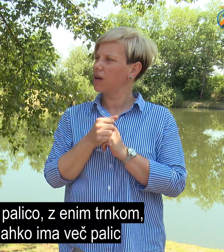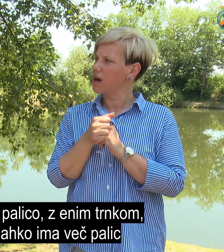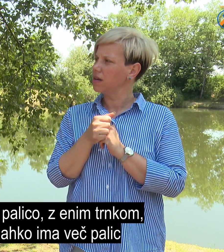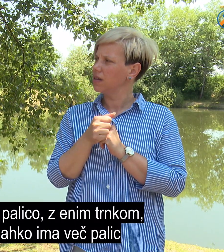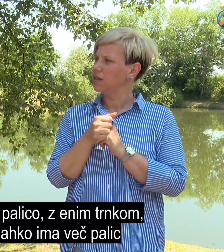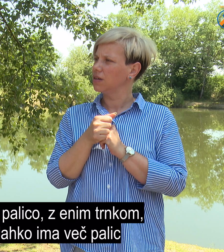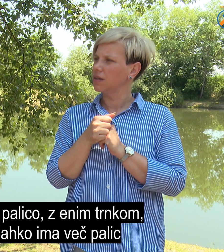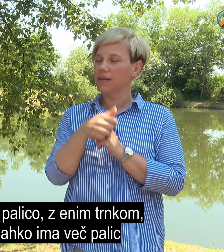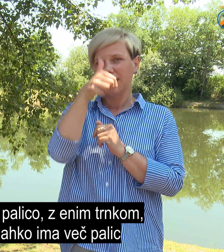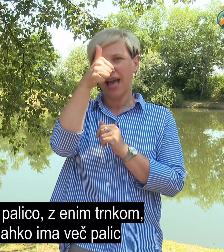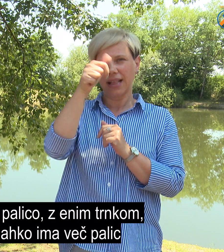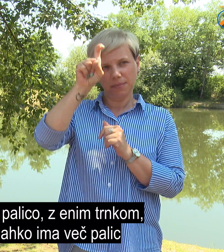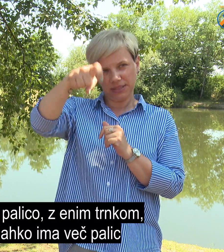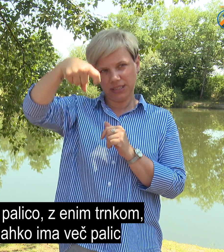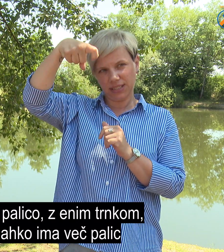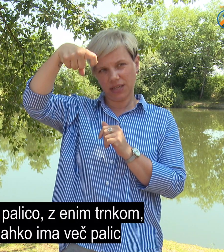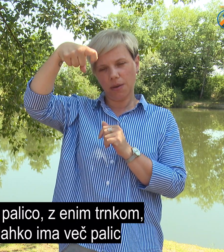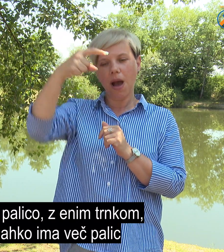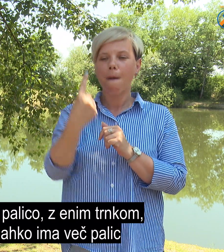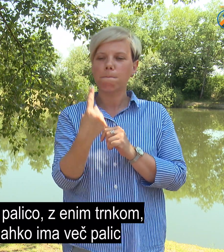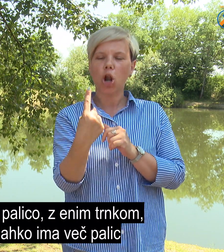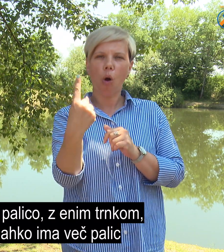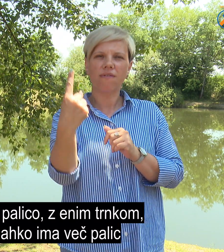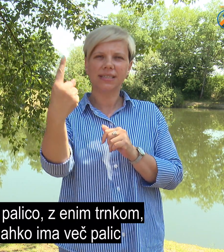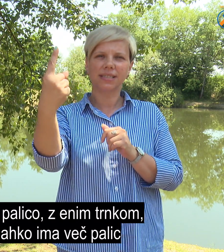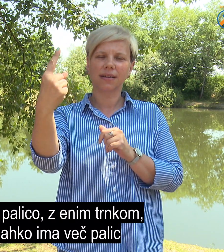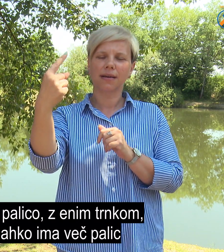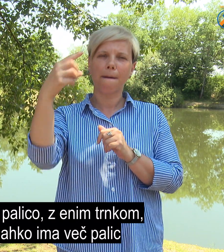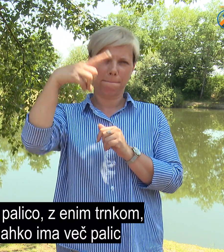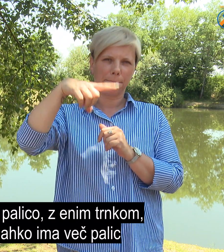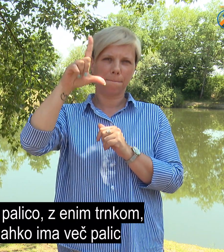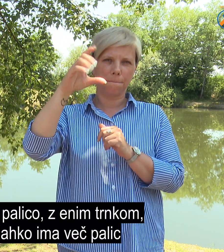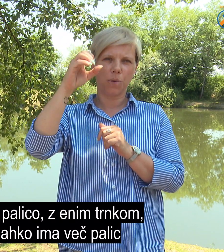z enim trgom, povec. S kim se ja družim?